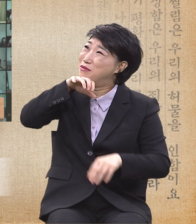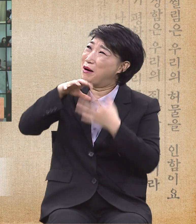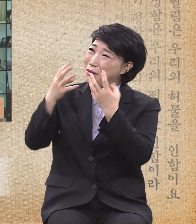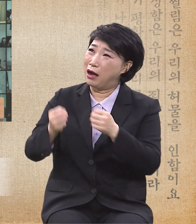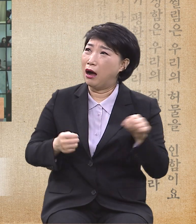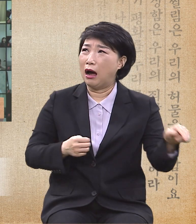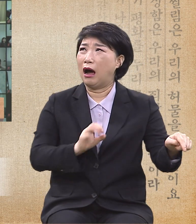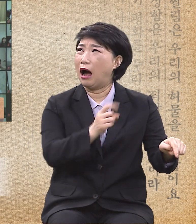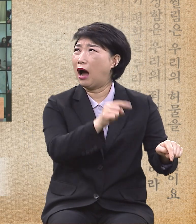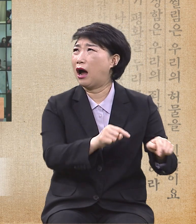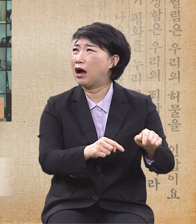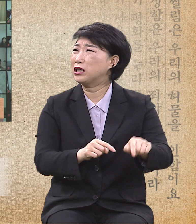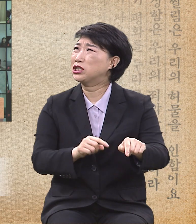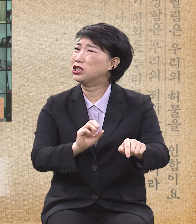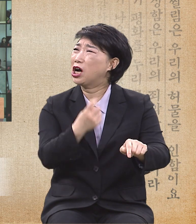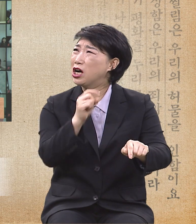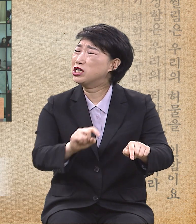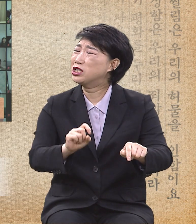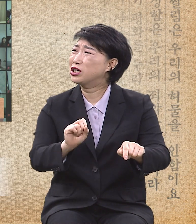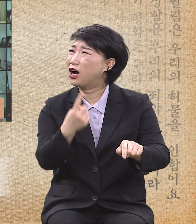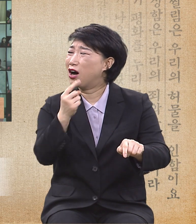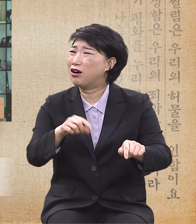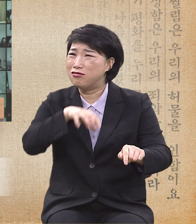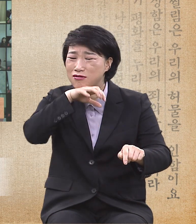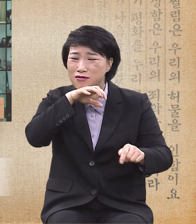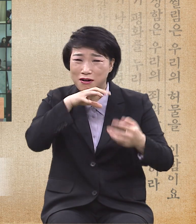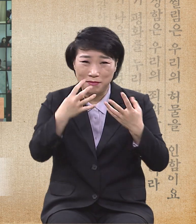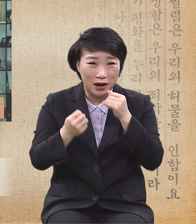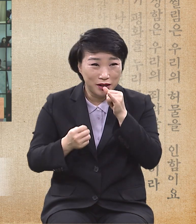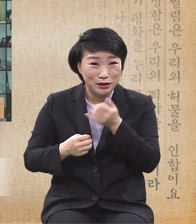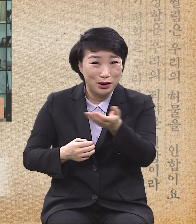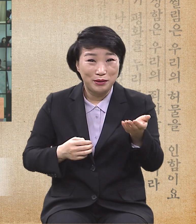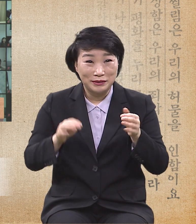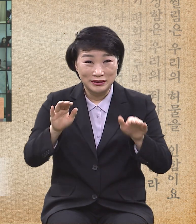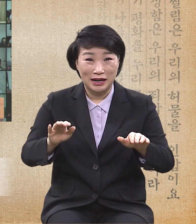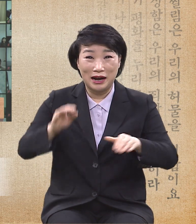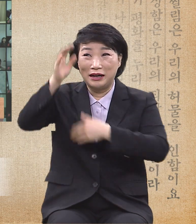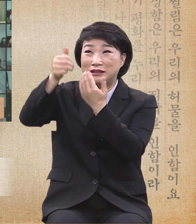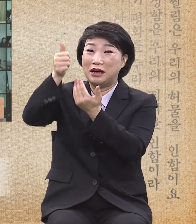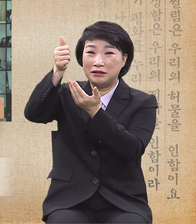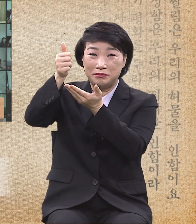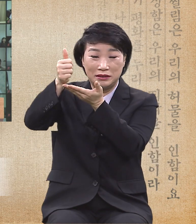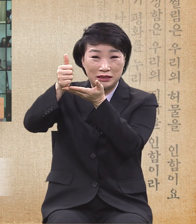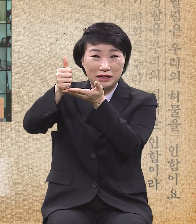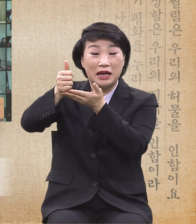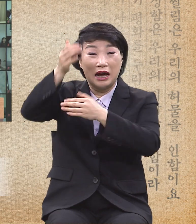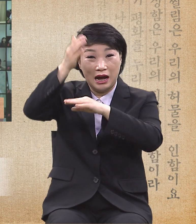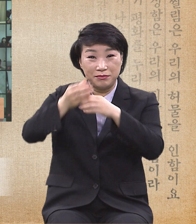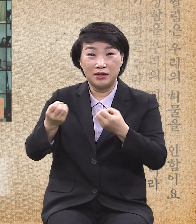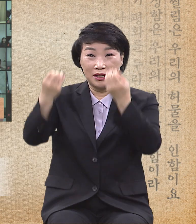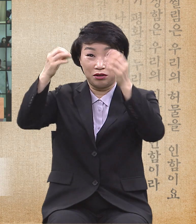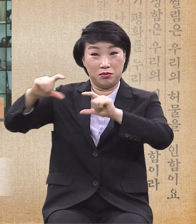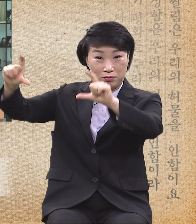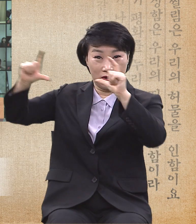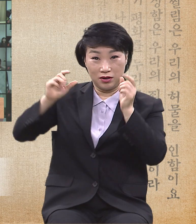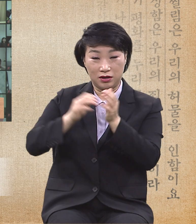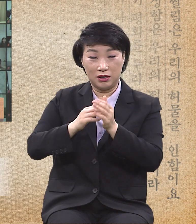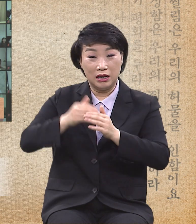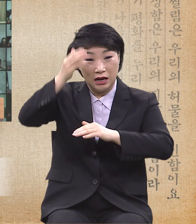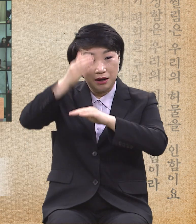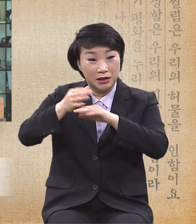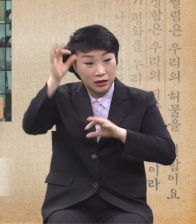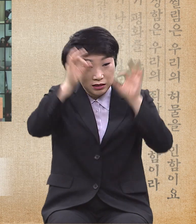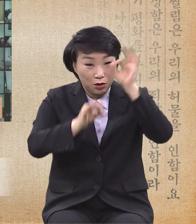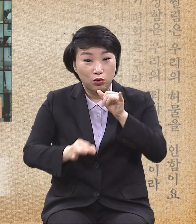무엇이 이래서 저래서 그렇다고. 그러니 하나님께서 감사절을 만들고 감사를 찾게